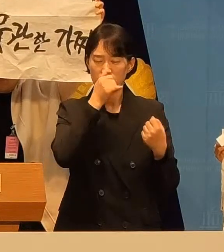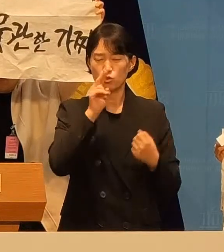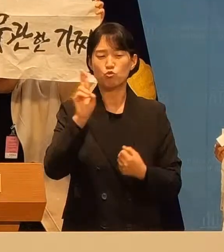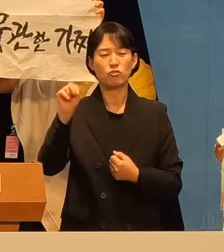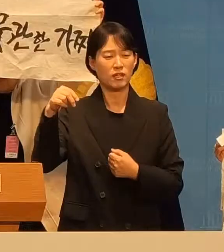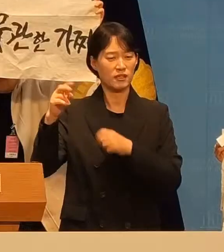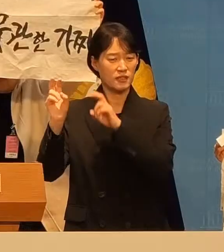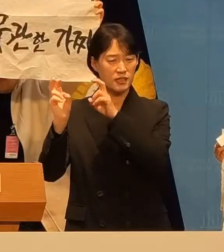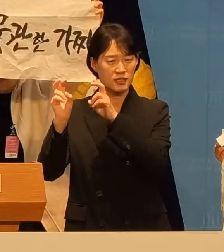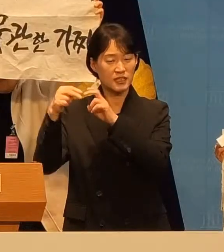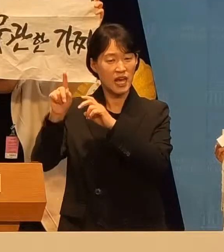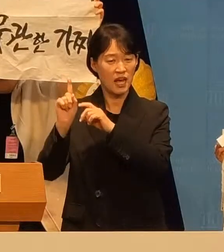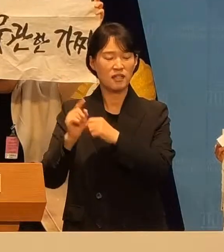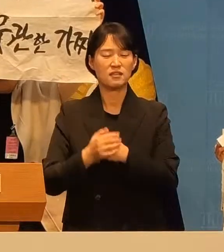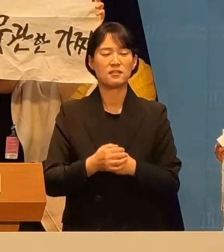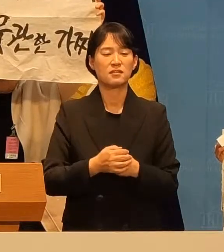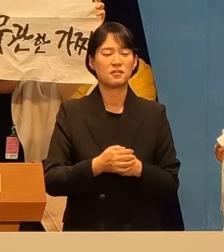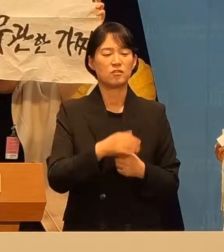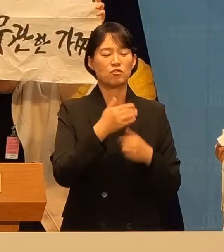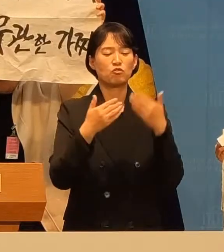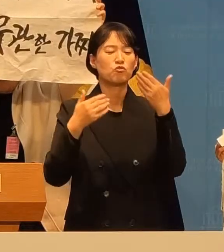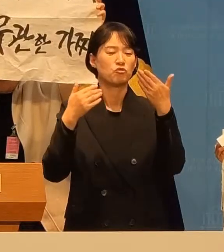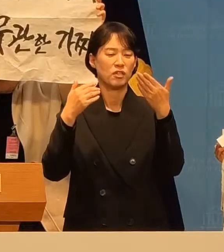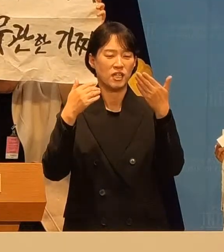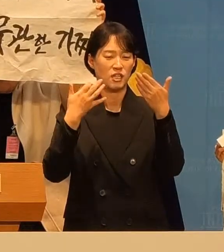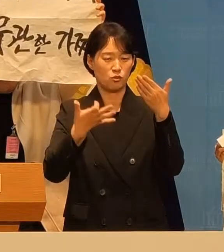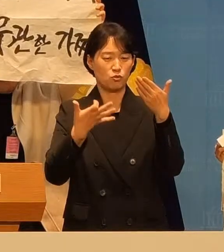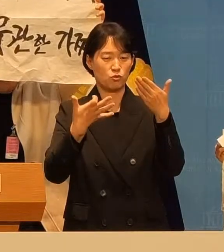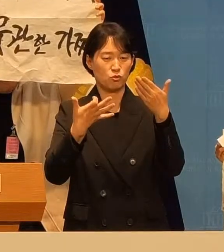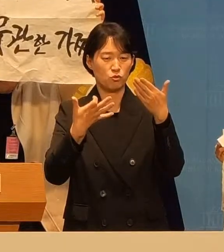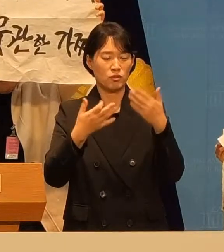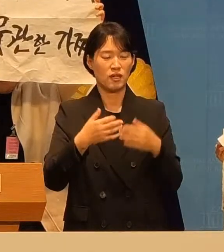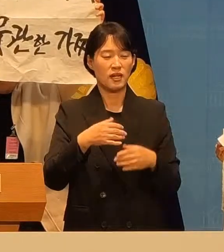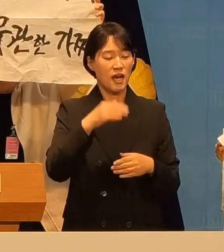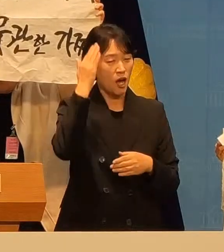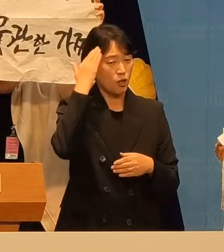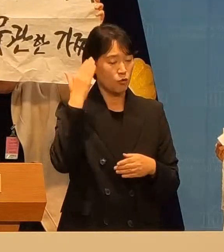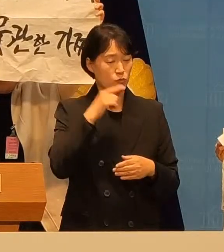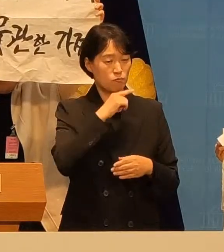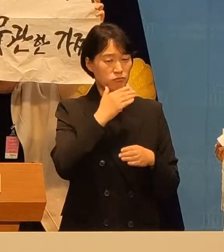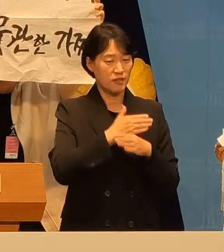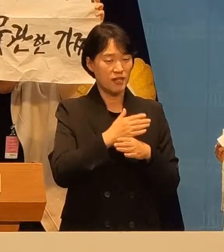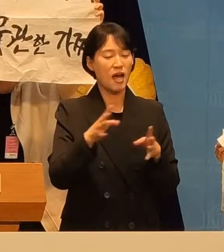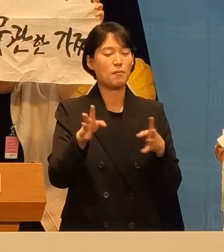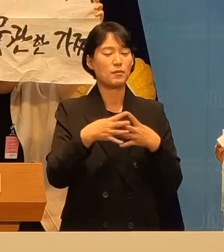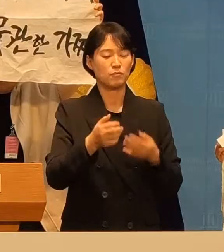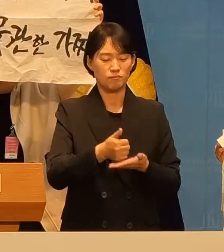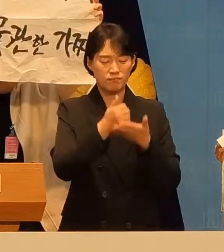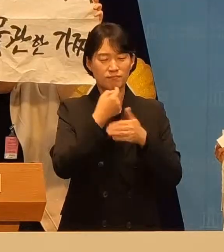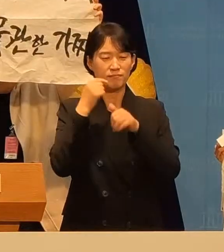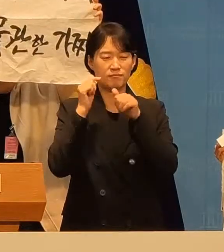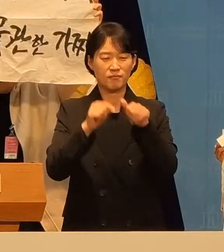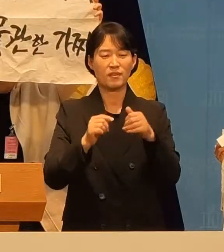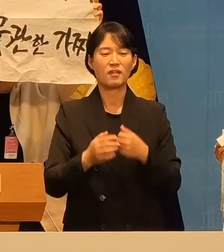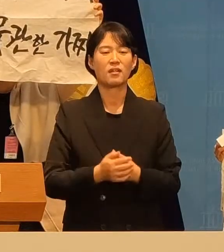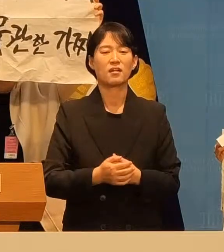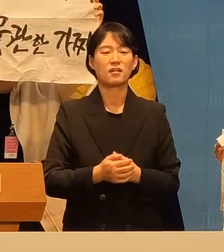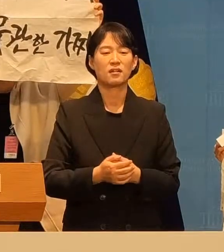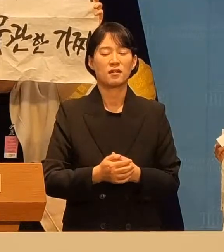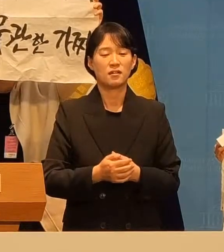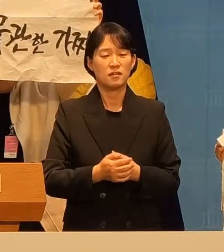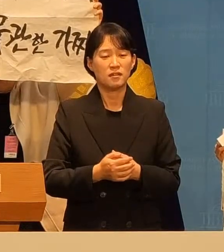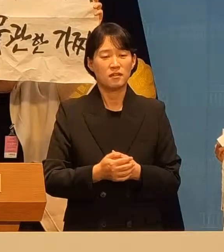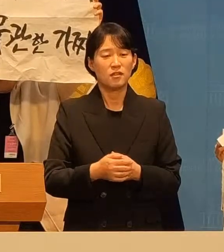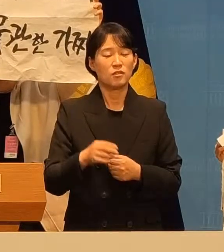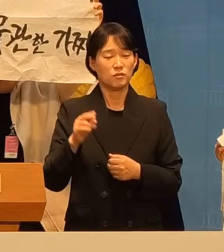유엔사는 9.19 남북 군사 합의서를 존중하라. 하나, 외환 유치 공작을 차단하지